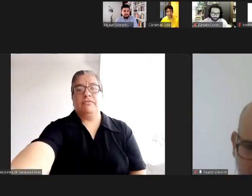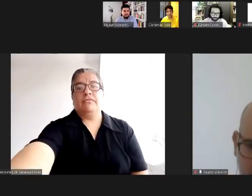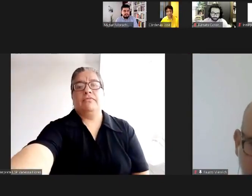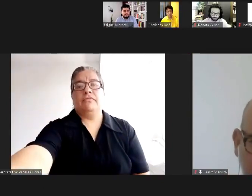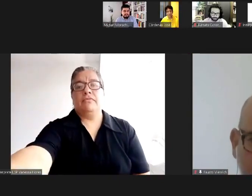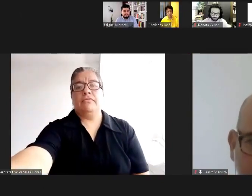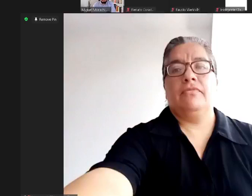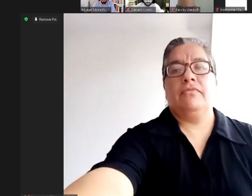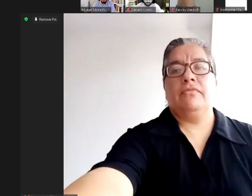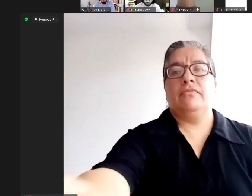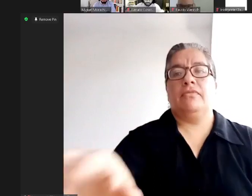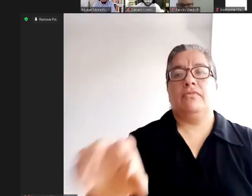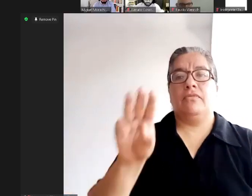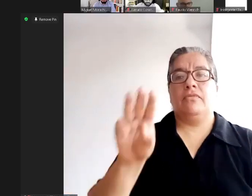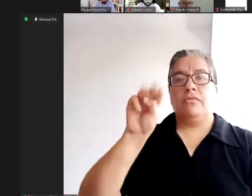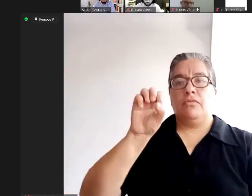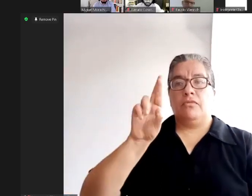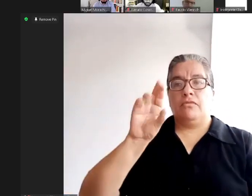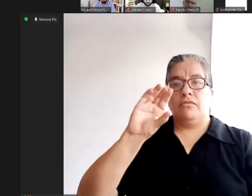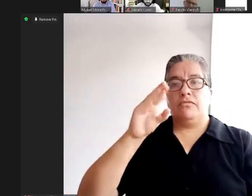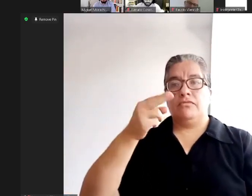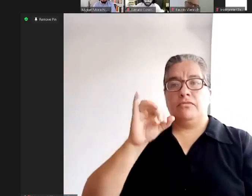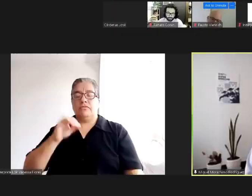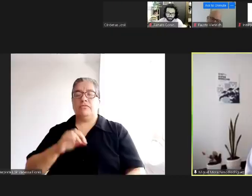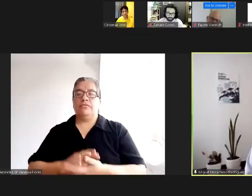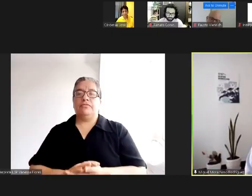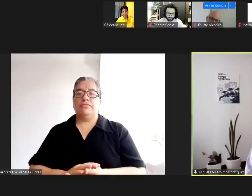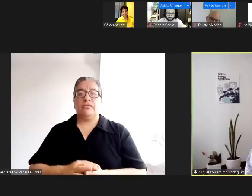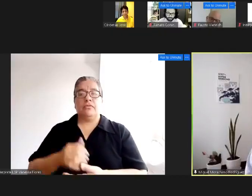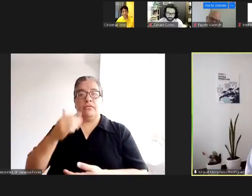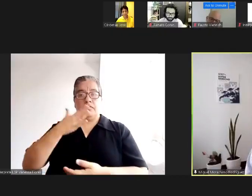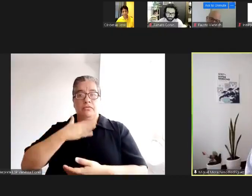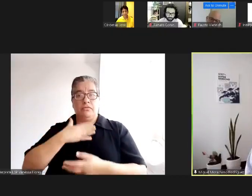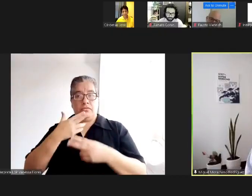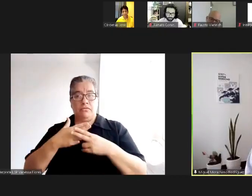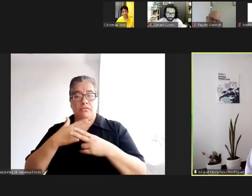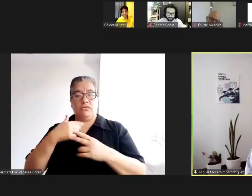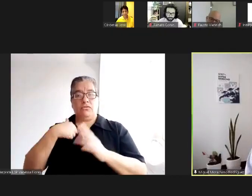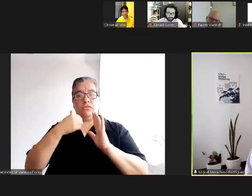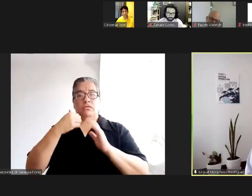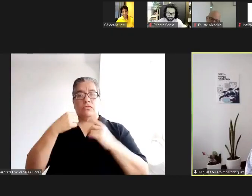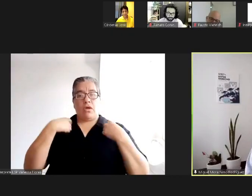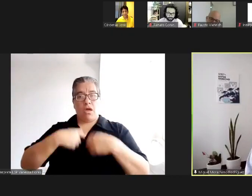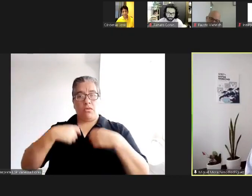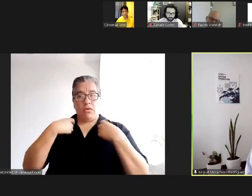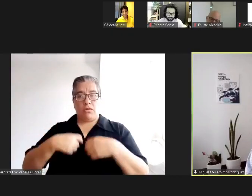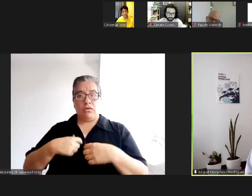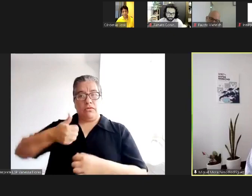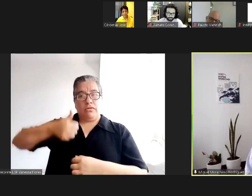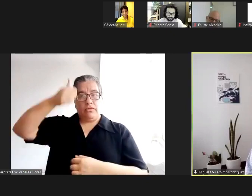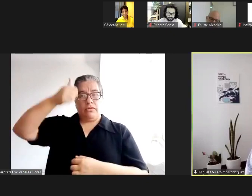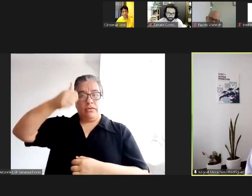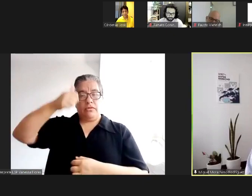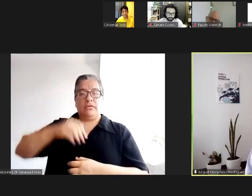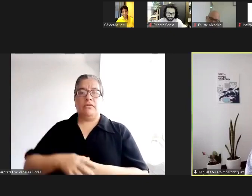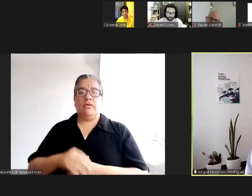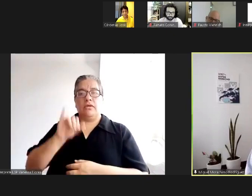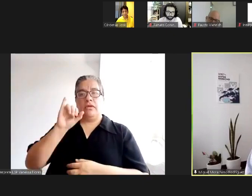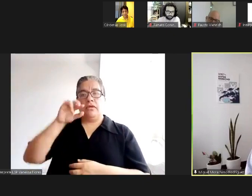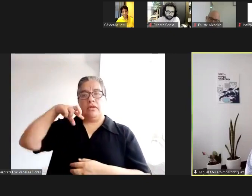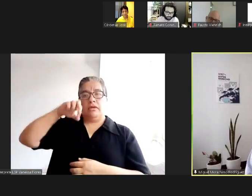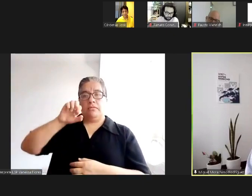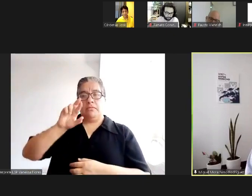Hiperderecho. Adelante, por Gracias, favor. José. Gracias. Yo soy Miguel Mora Chimo, soy abogado y soy director ejecutivo de Hiperderecho. Somos